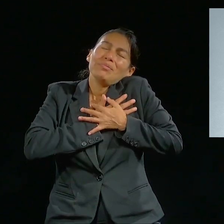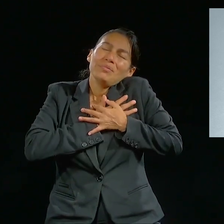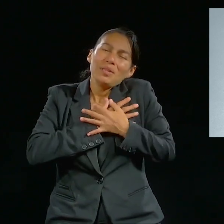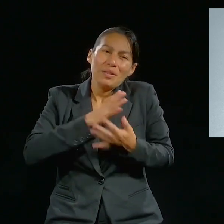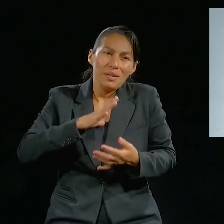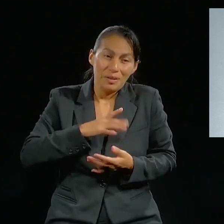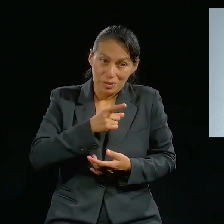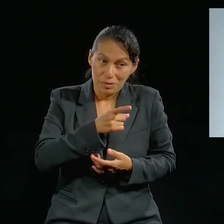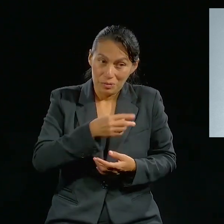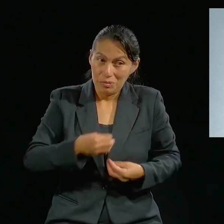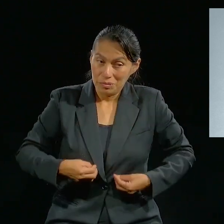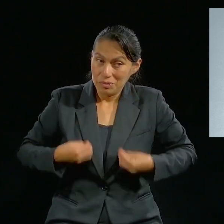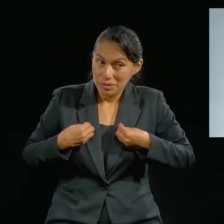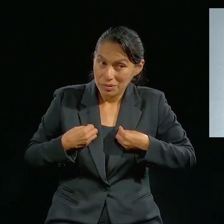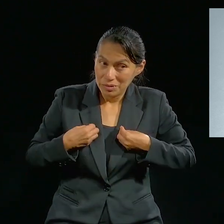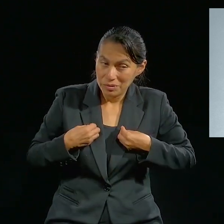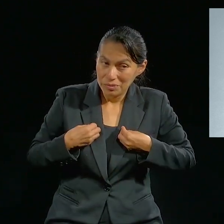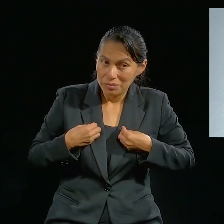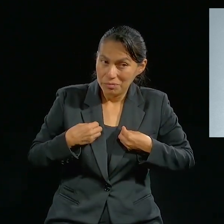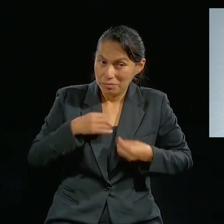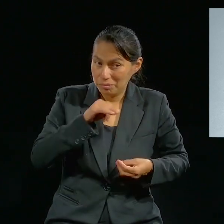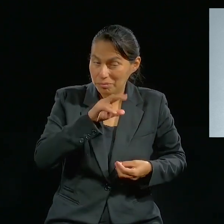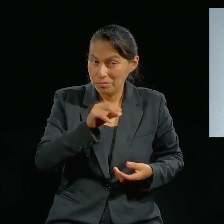Así lo has vivido tú.